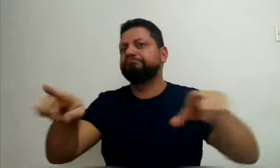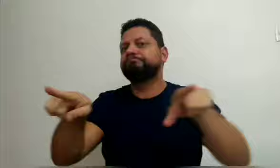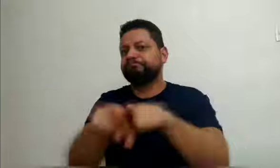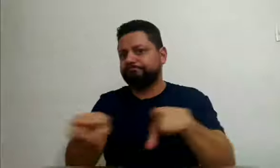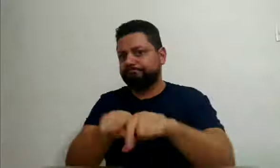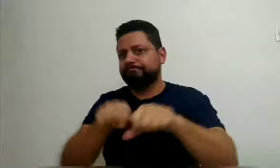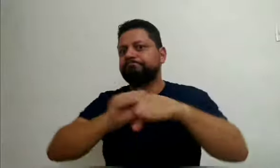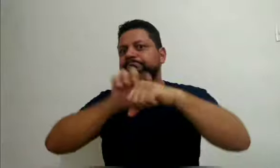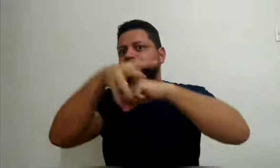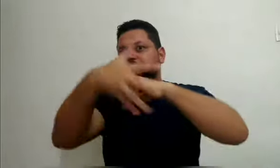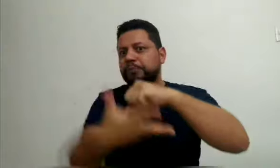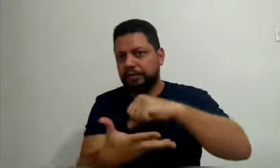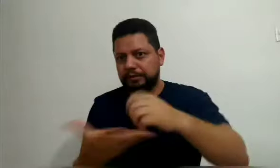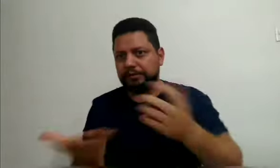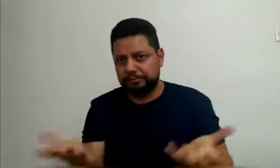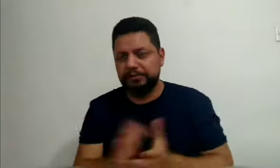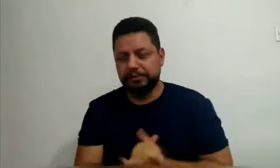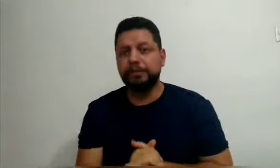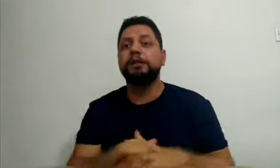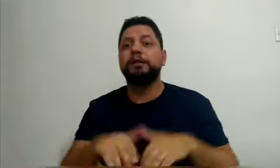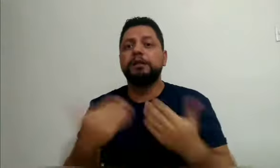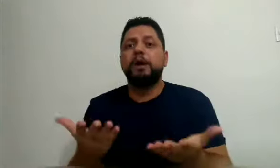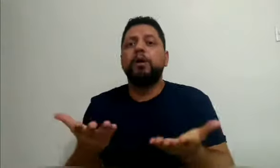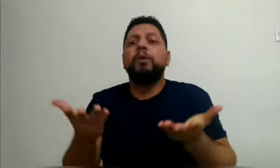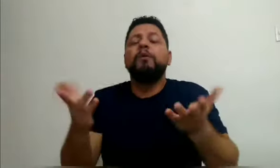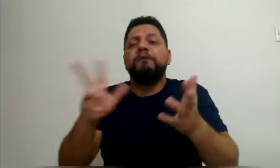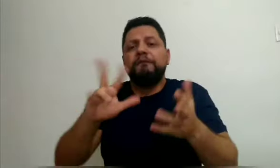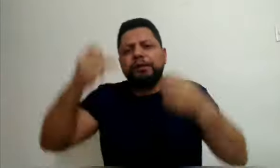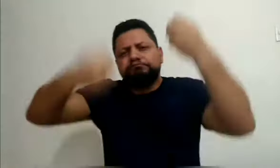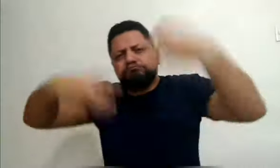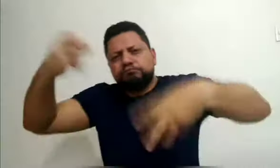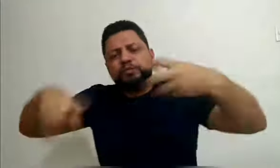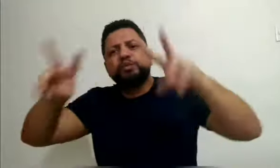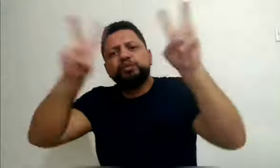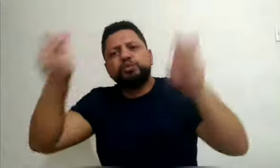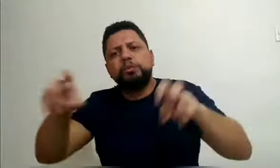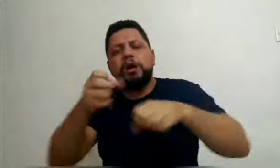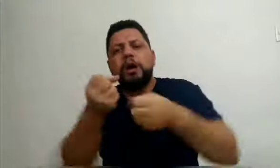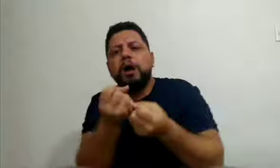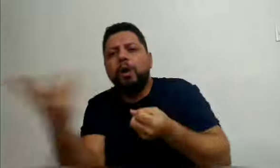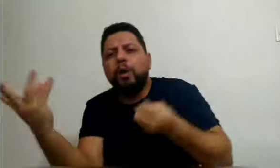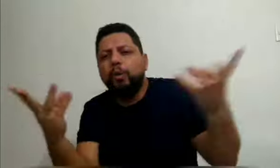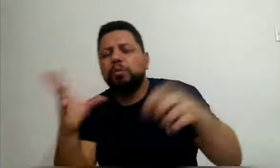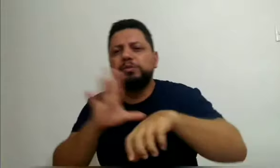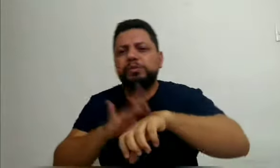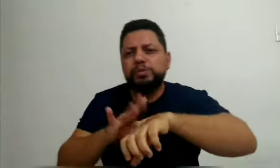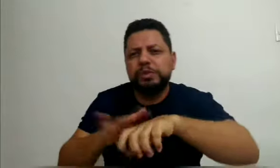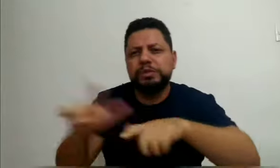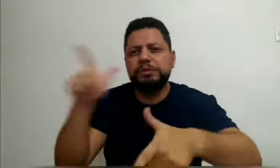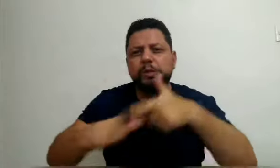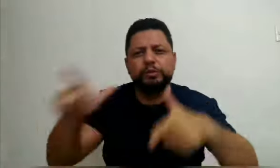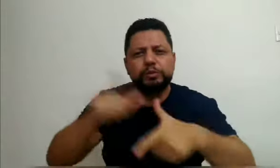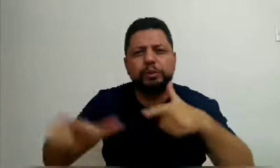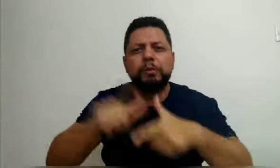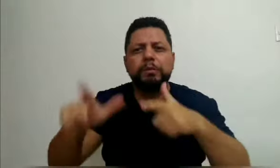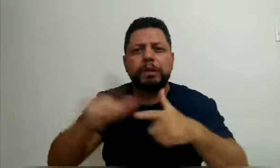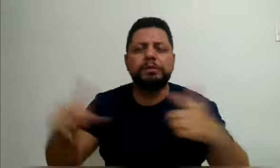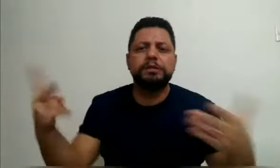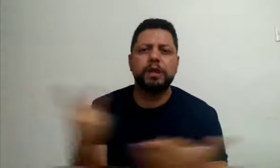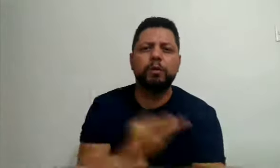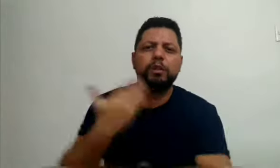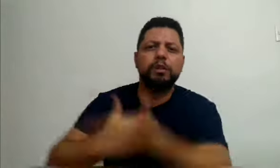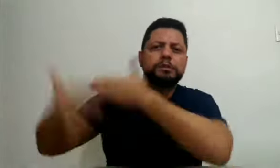sobre gripes. Vamos falar em gripes que se tornaram epidemias e pandemias na história do mundo. Então, algumas